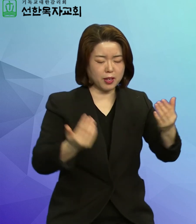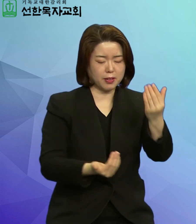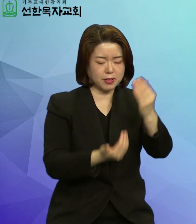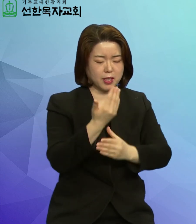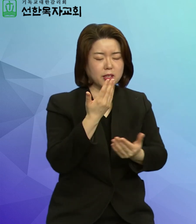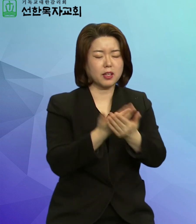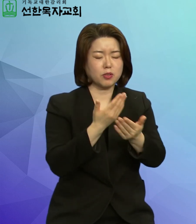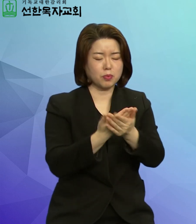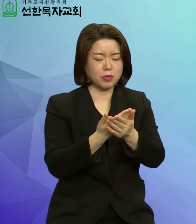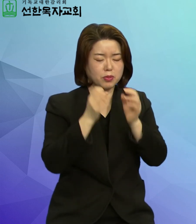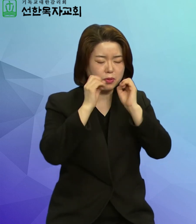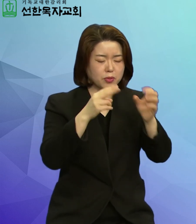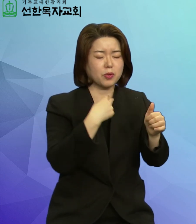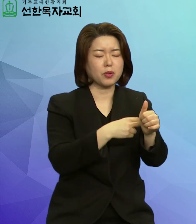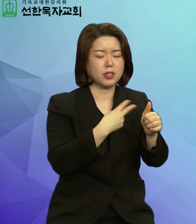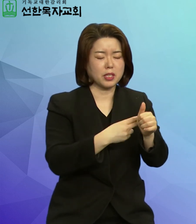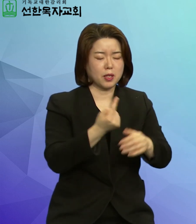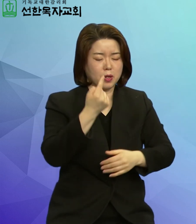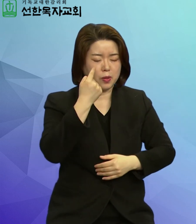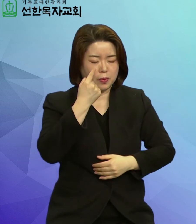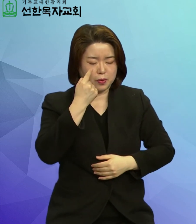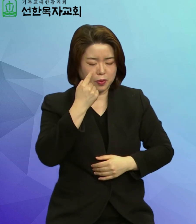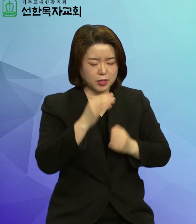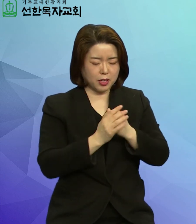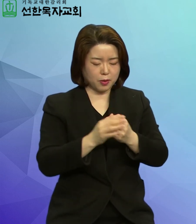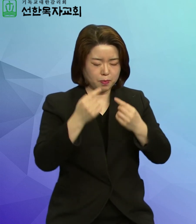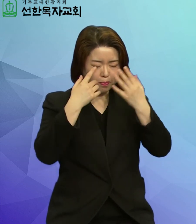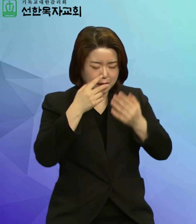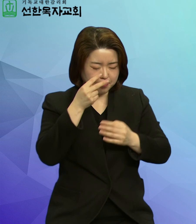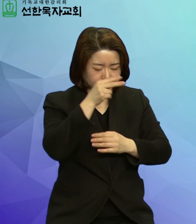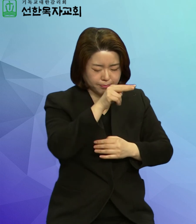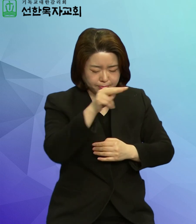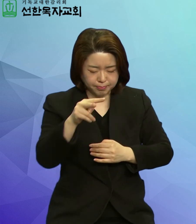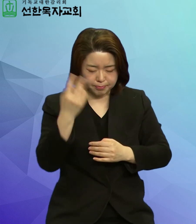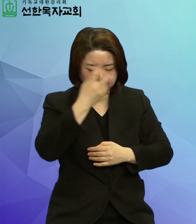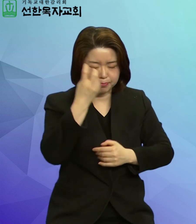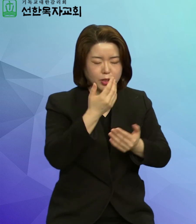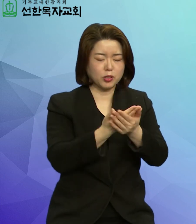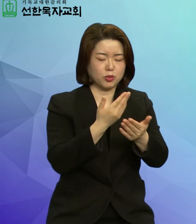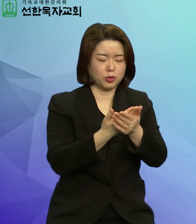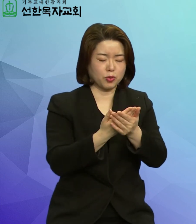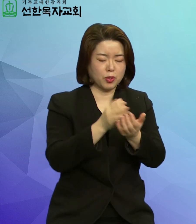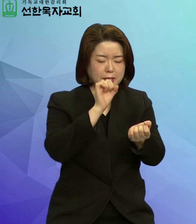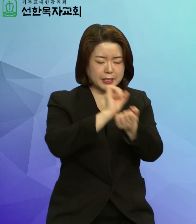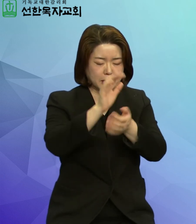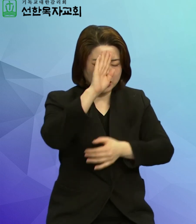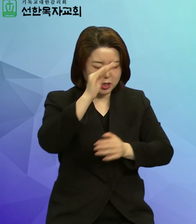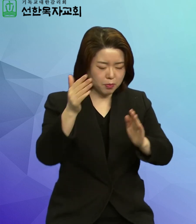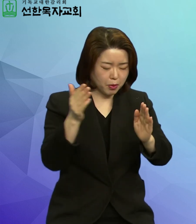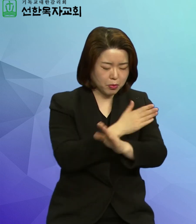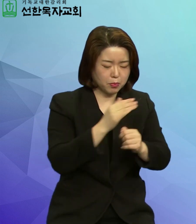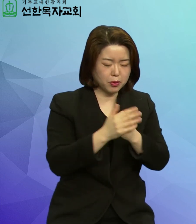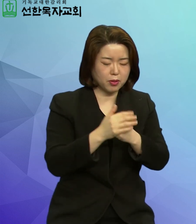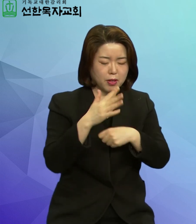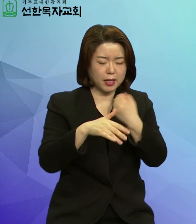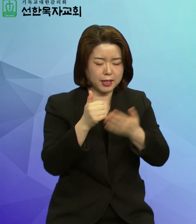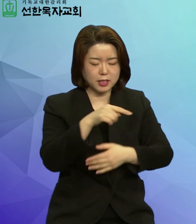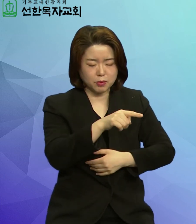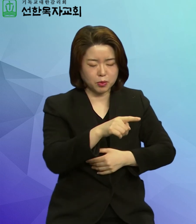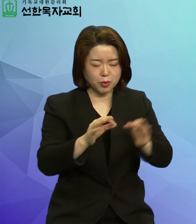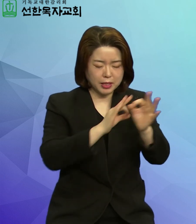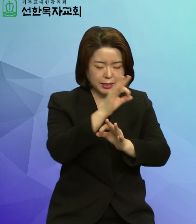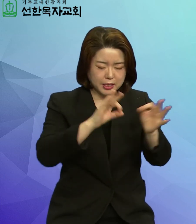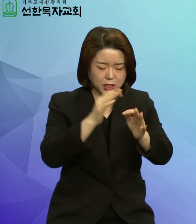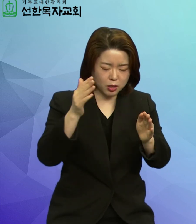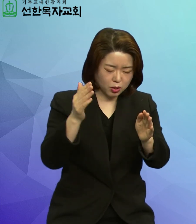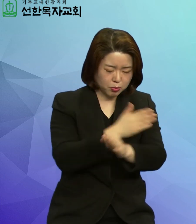해 주시옵소서. 선교사님들 눈동자까지 지켜주소서. 하나님 그 전염병에서